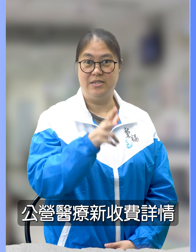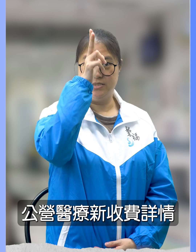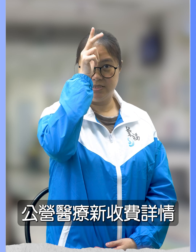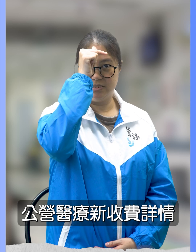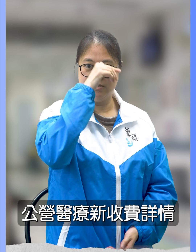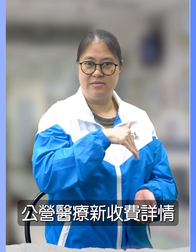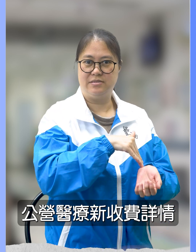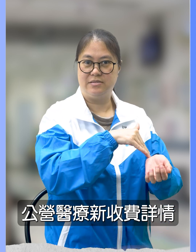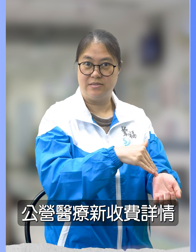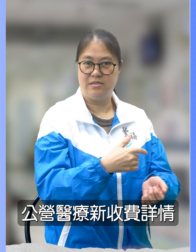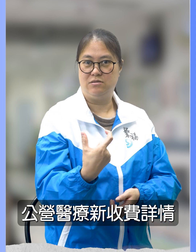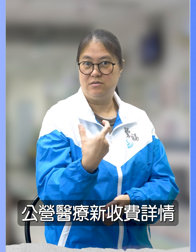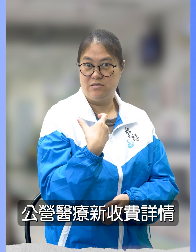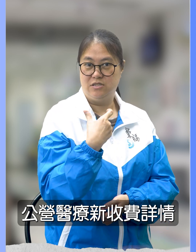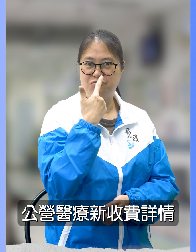公營醫療新收費詳情，